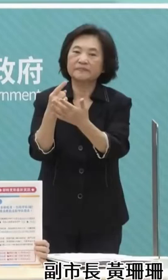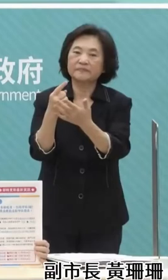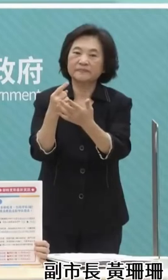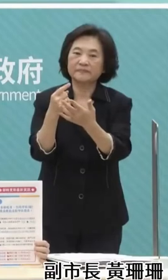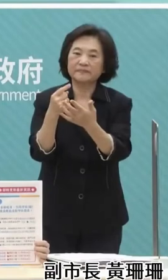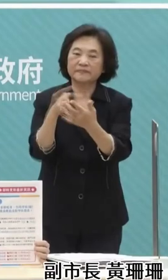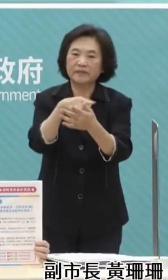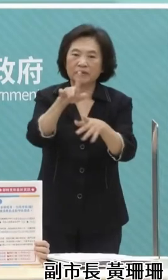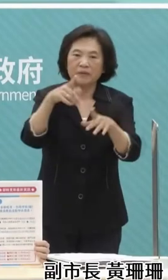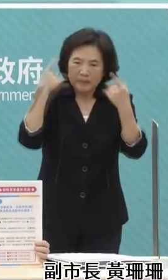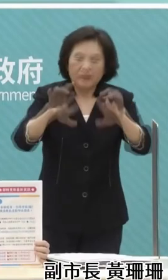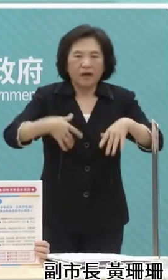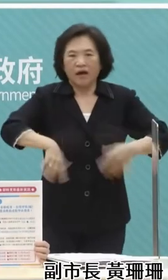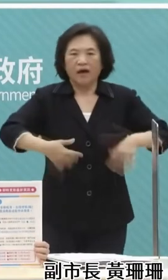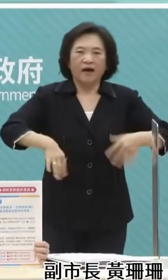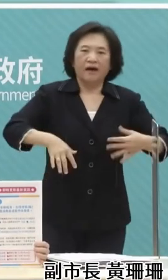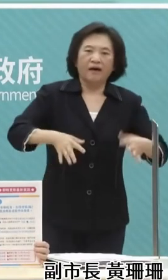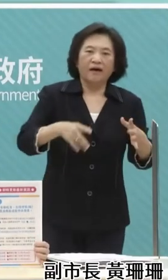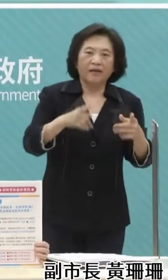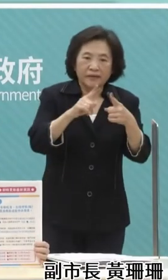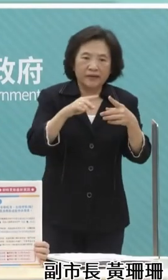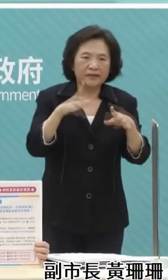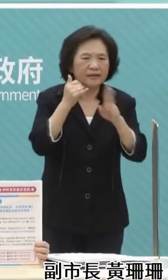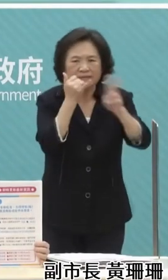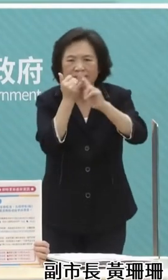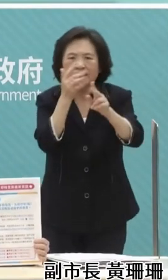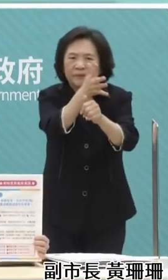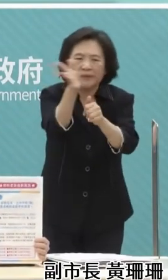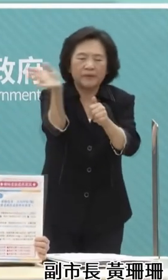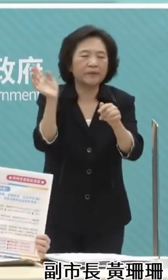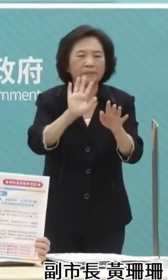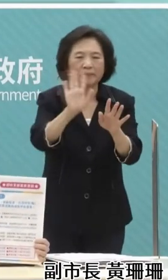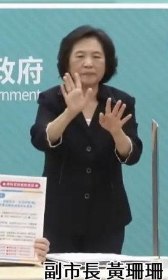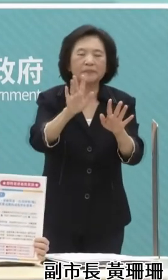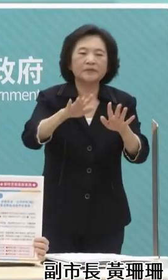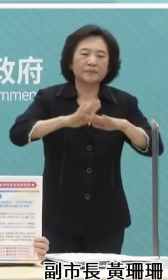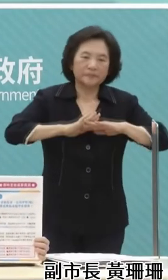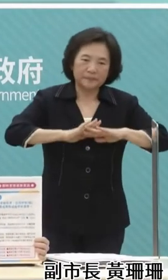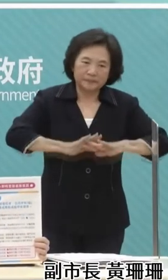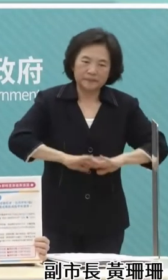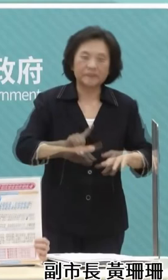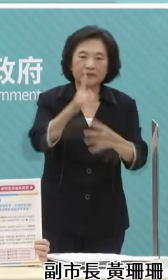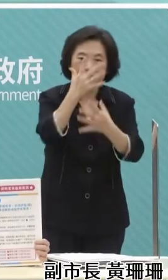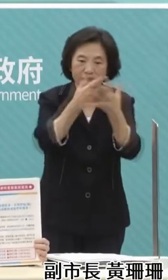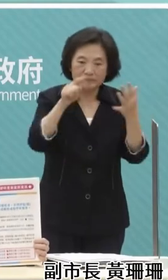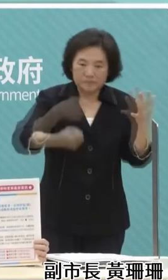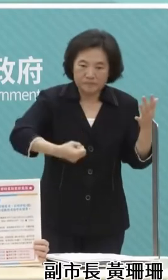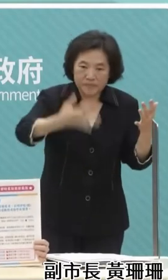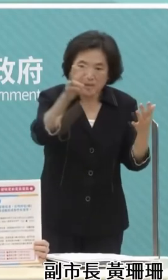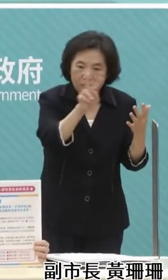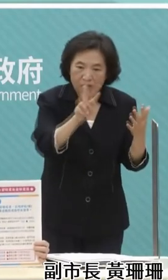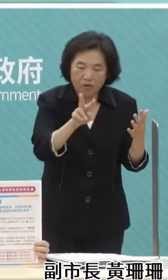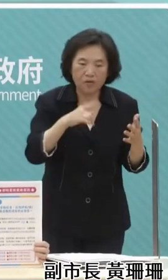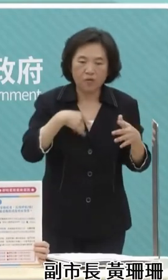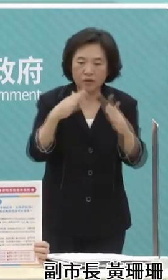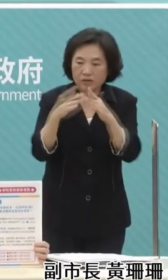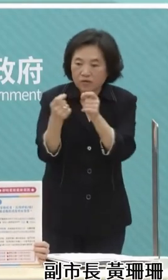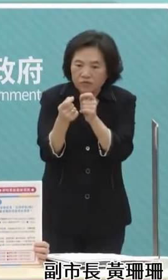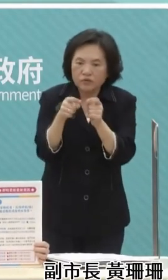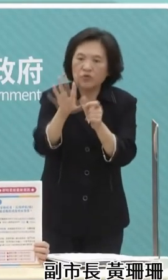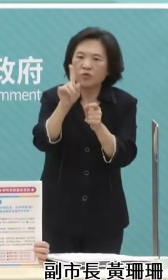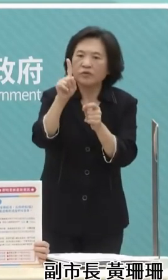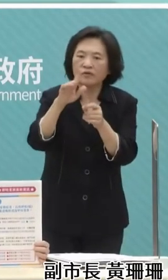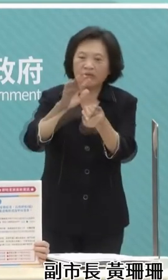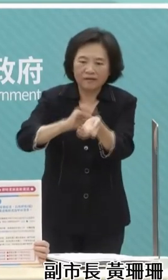很恐慌之外，然后到处打电话，其实可以先上网去查 查到相关的资讯，就在你家附近，可能就有一